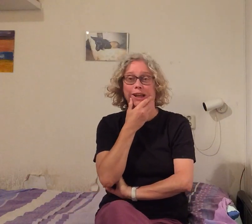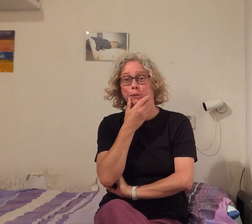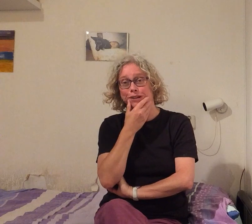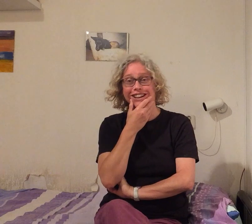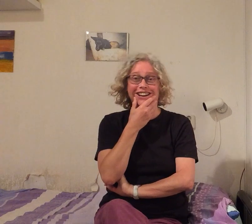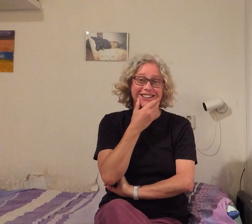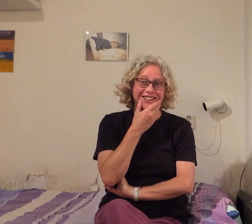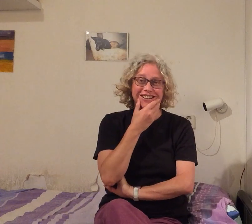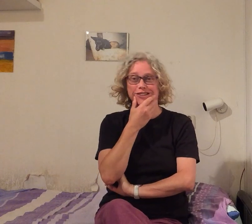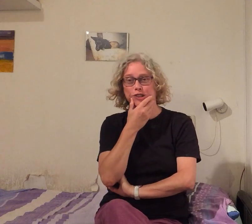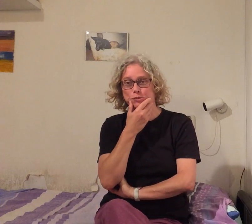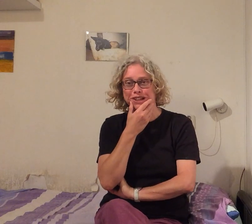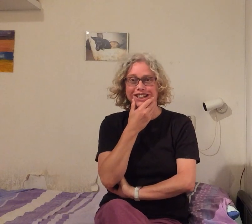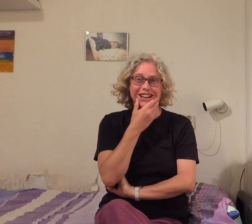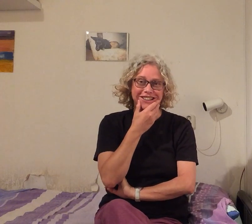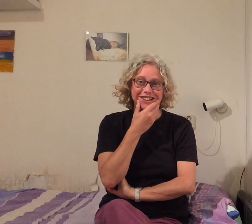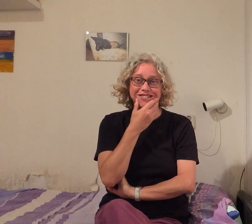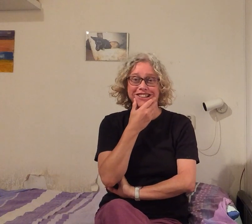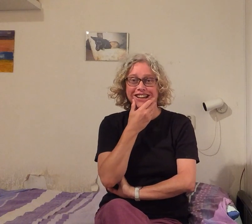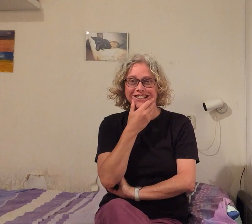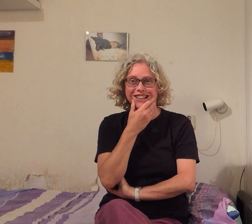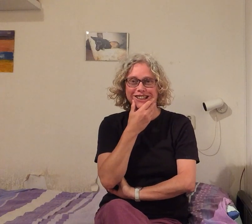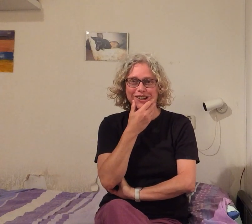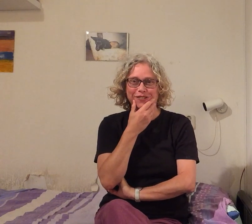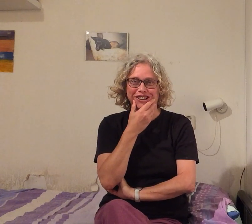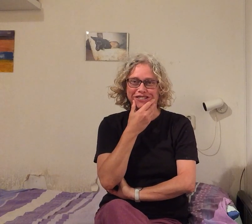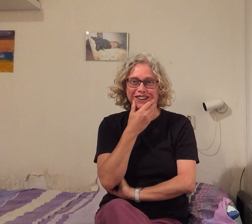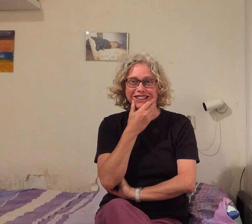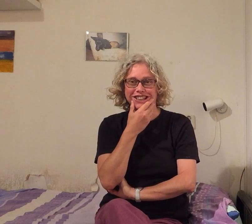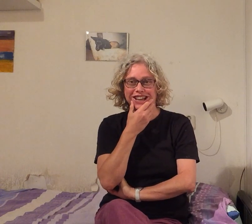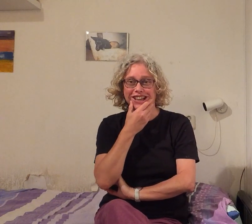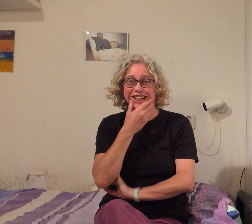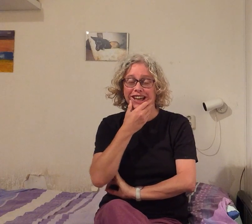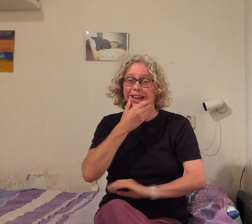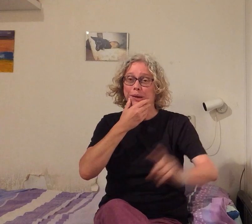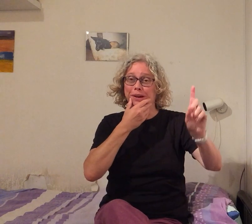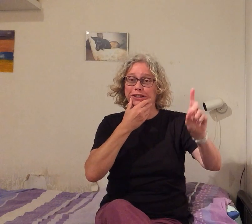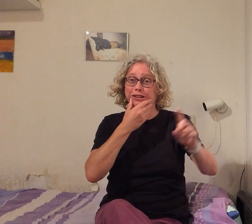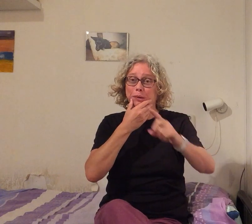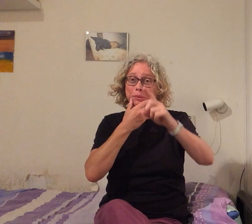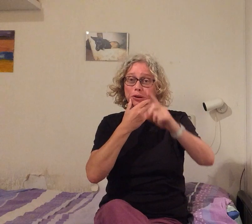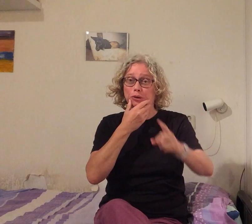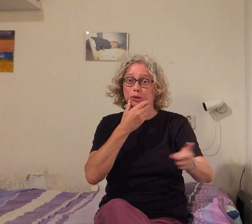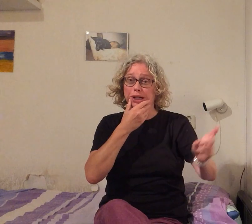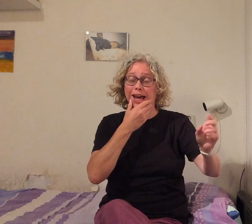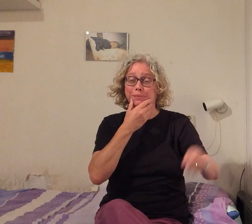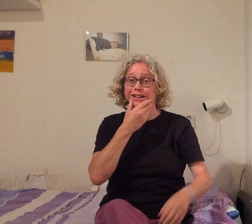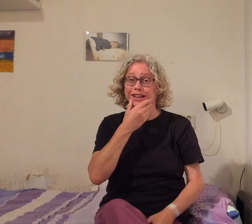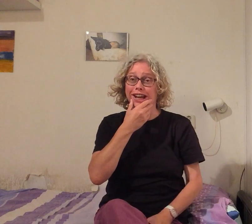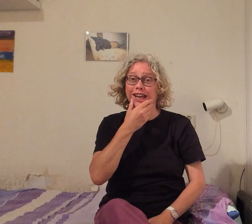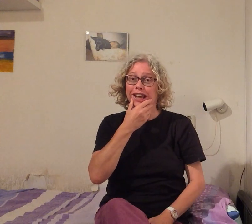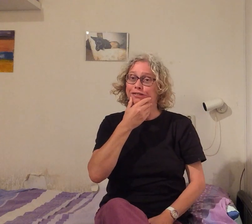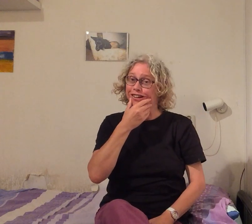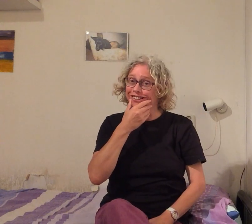Pina Jones, Pina Jones, zit op de wc, met de broek naar beneden van